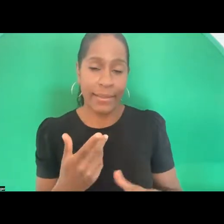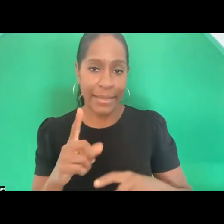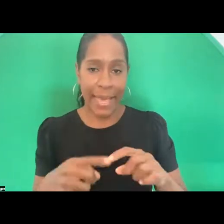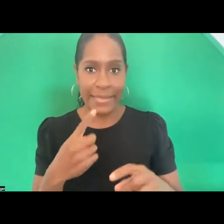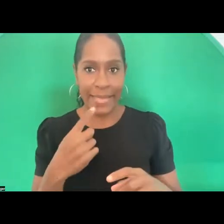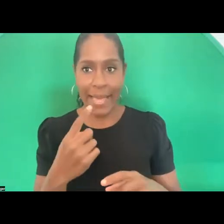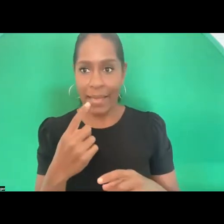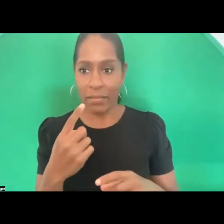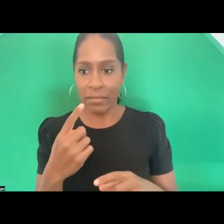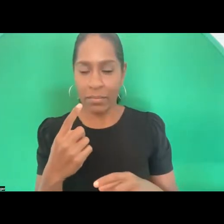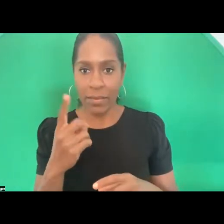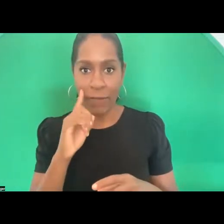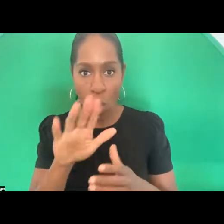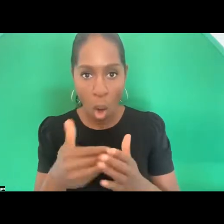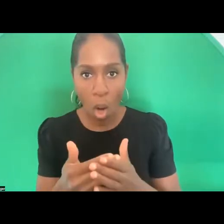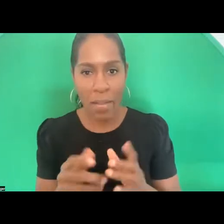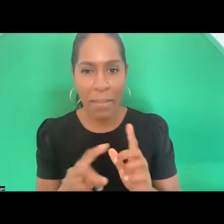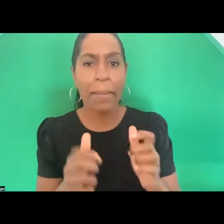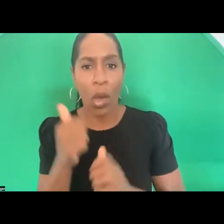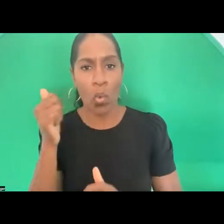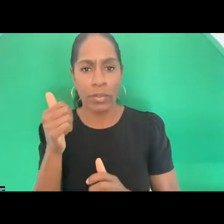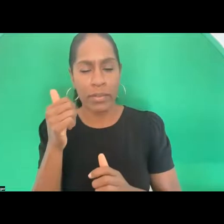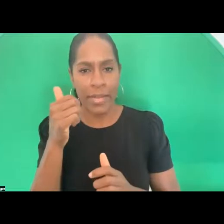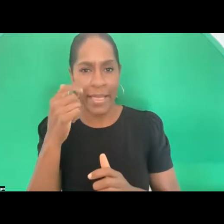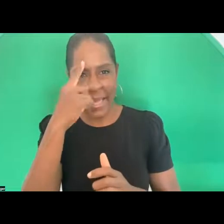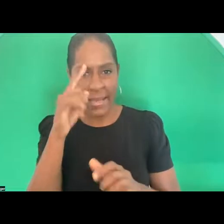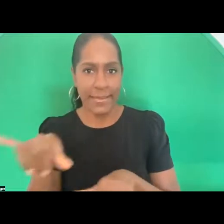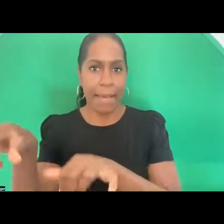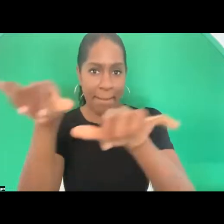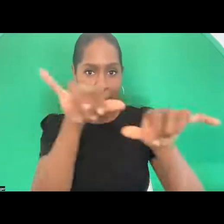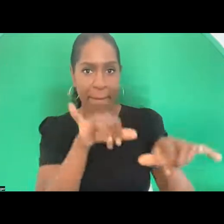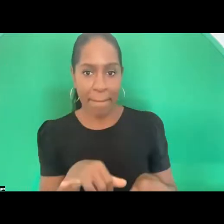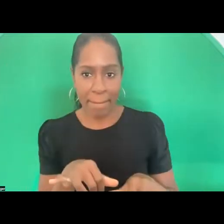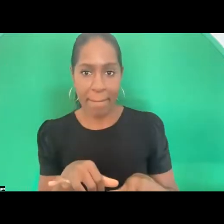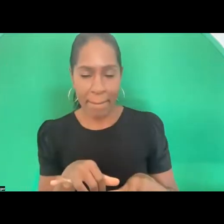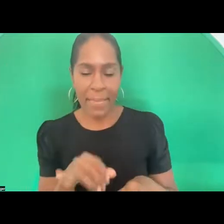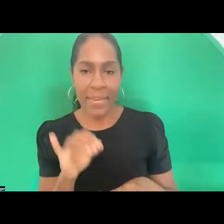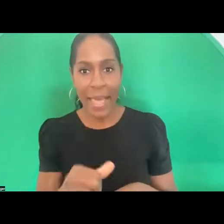si bien no puedo hablar por todos creo que parece que estamos todos de acuerdo